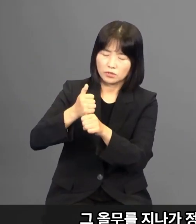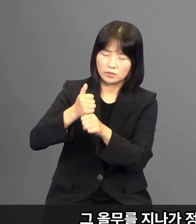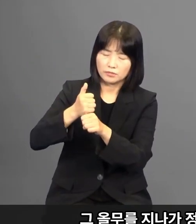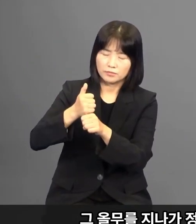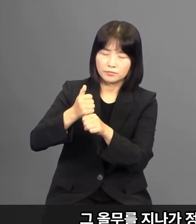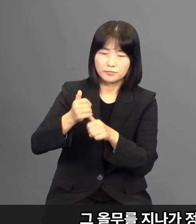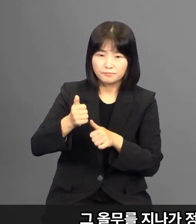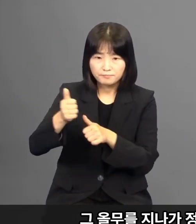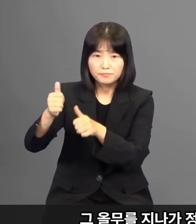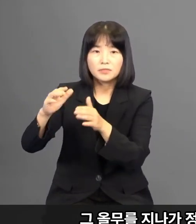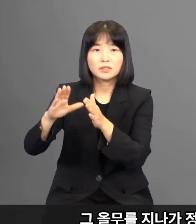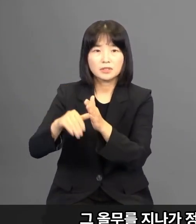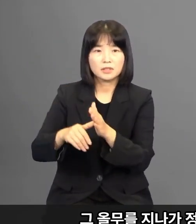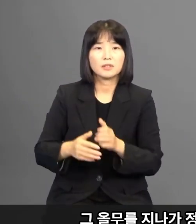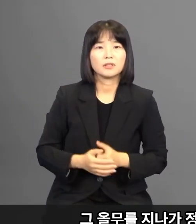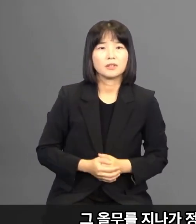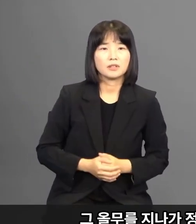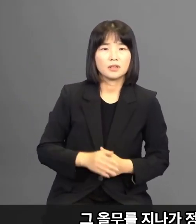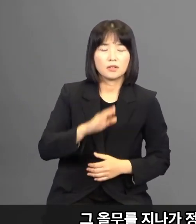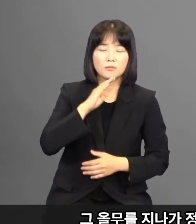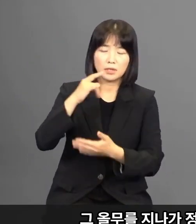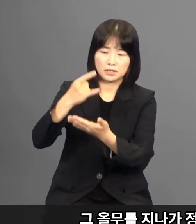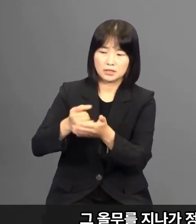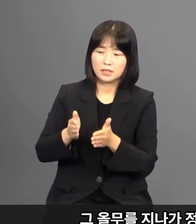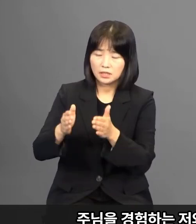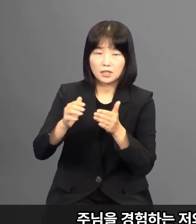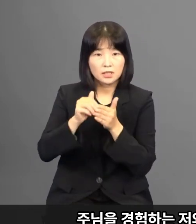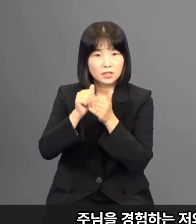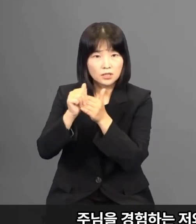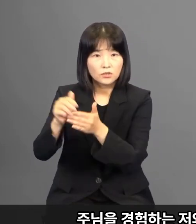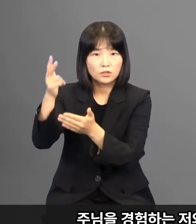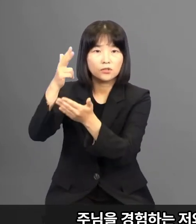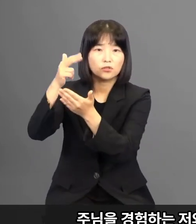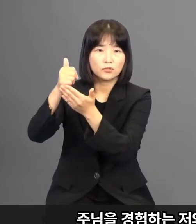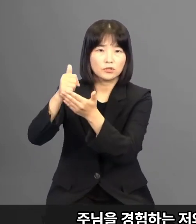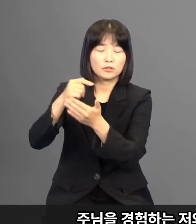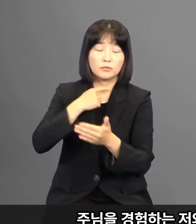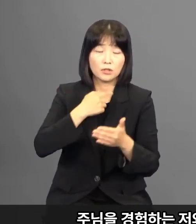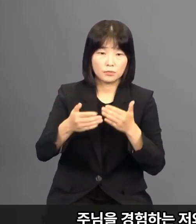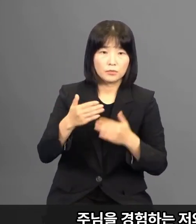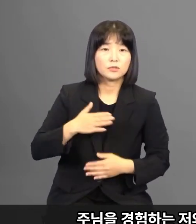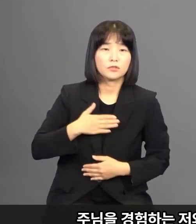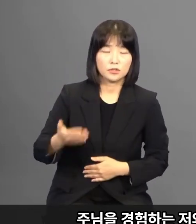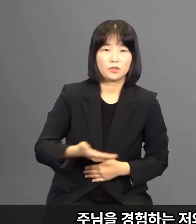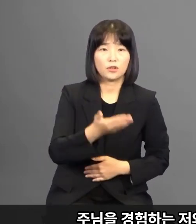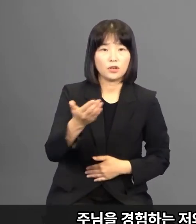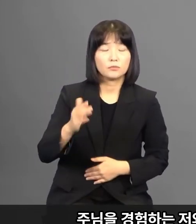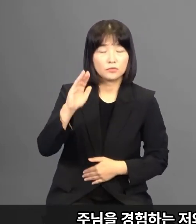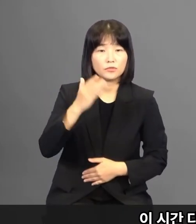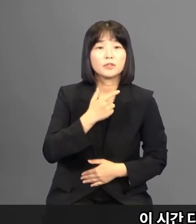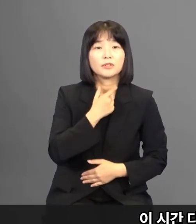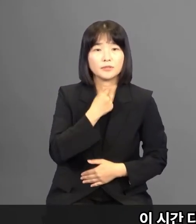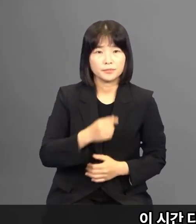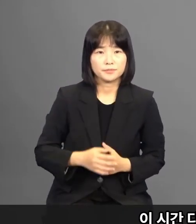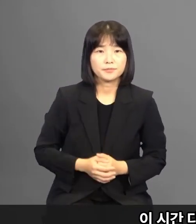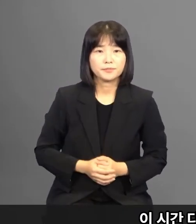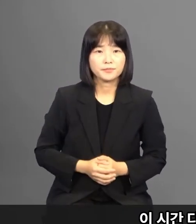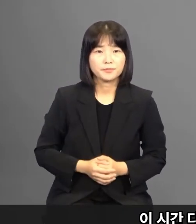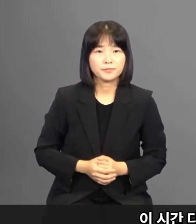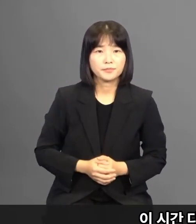올무를 지나가 정말 의의 길로 우리를 인도하시는 주님을 경험하는 저와 여러분이 되었으면 좋겠습니다. 이